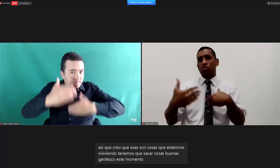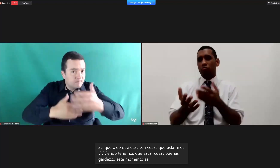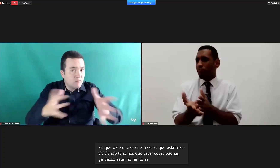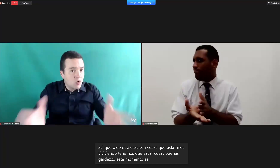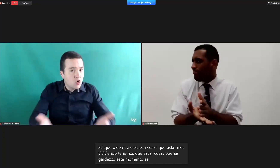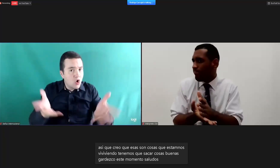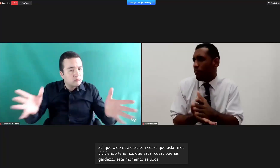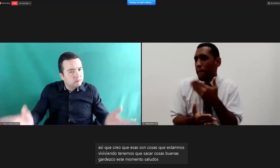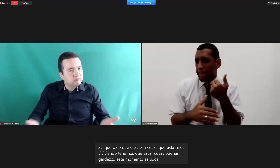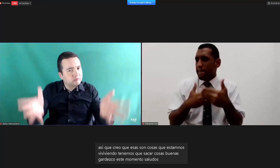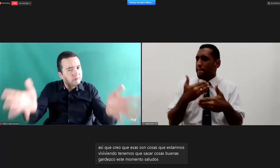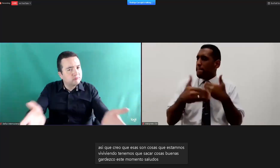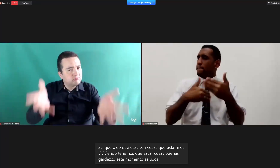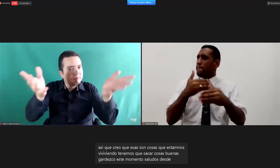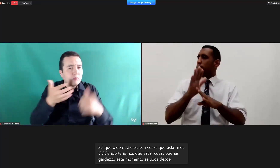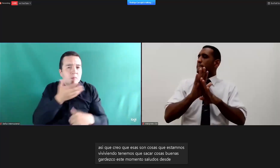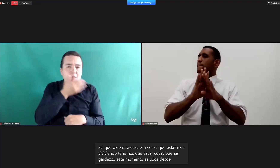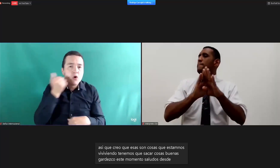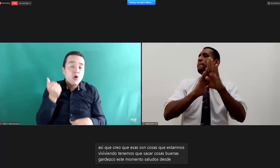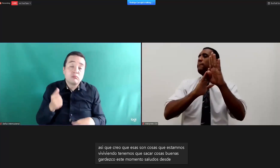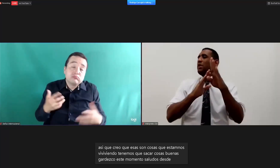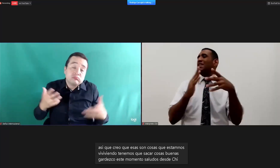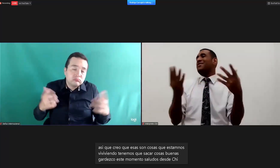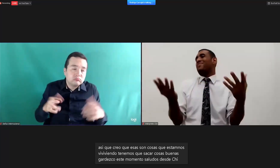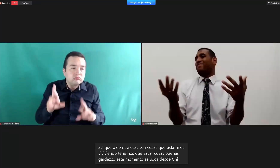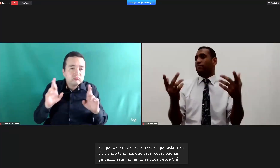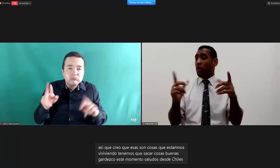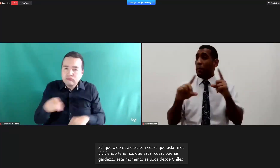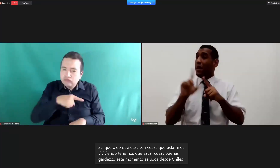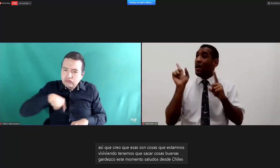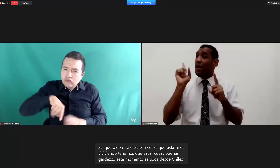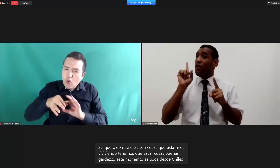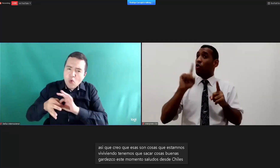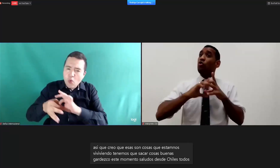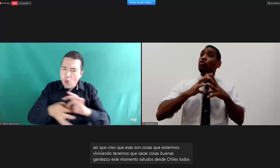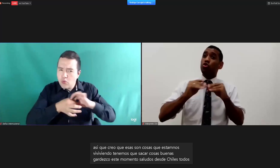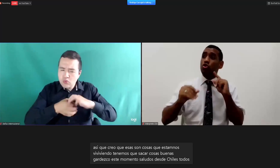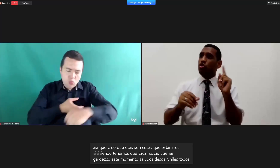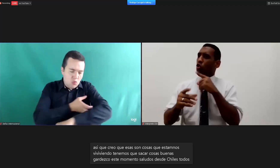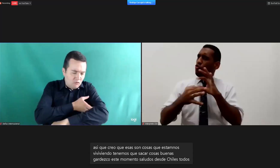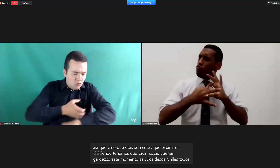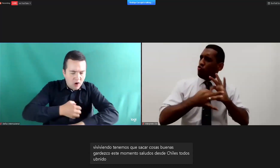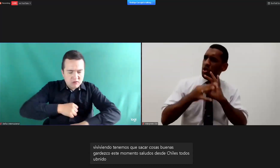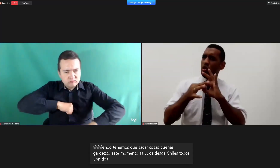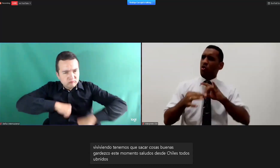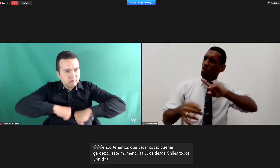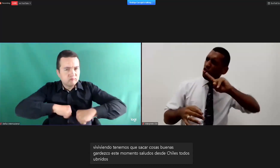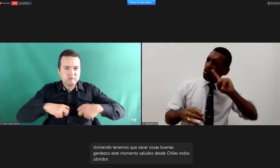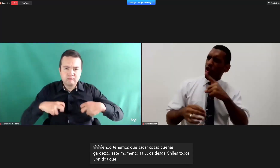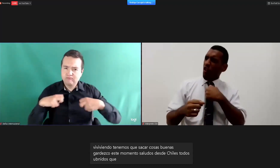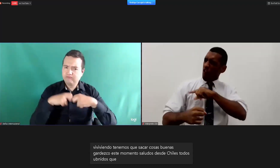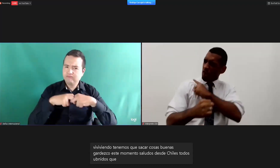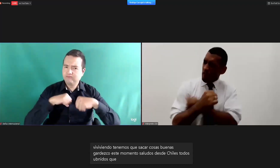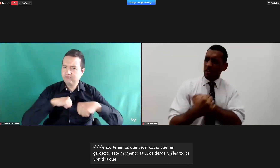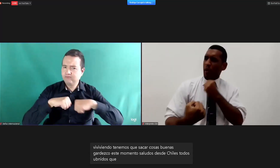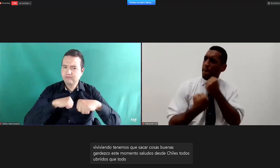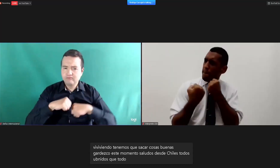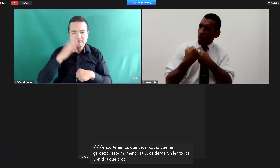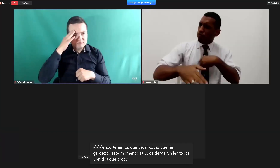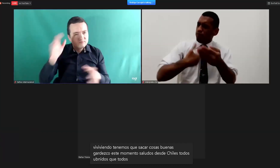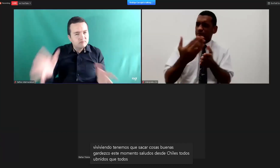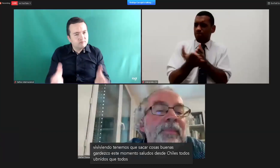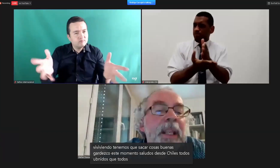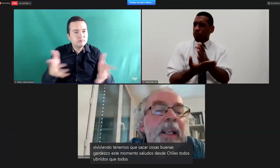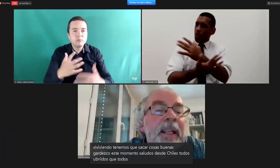que bueno, que estemos todos unidos, estemos todos con fuerza y con energía, que de esta tenemos que salir de todas maneras. Un abrazo,